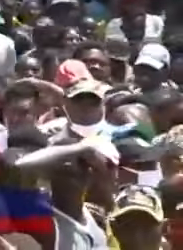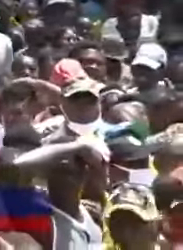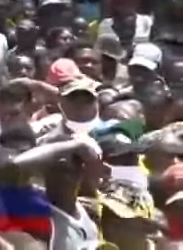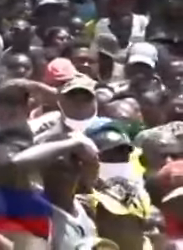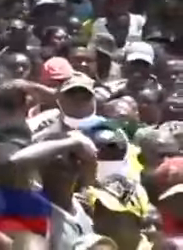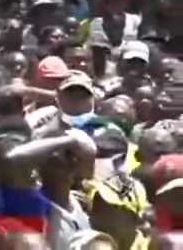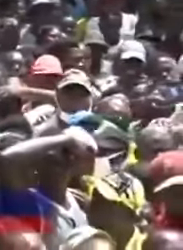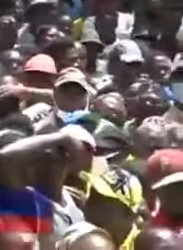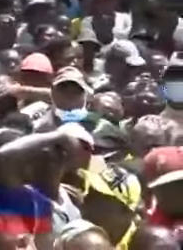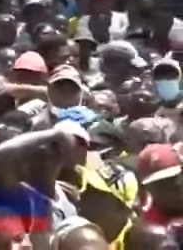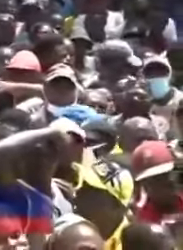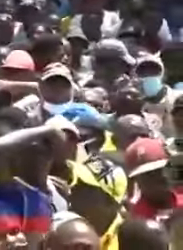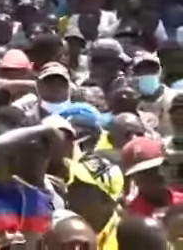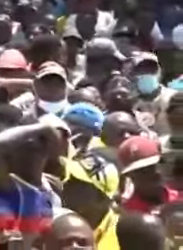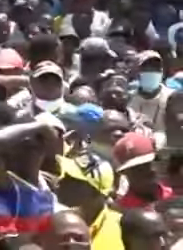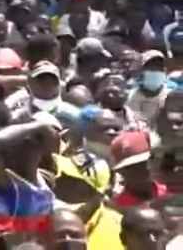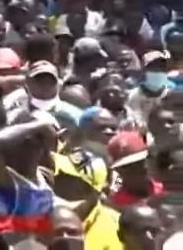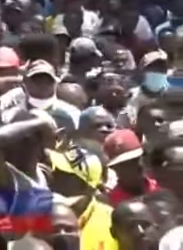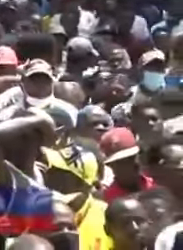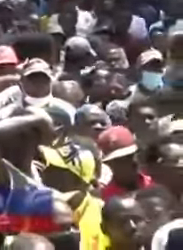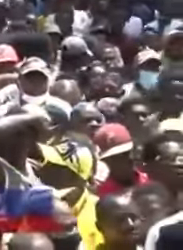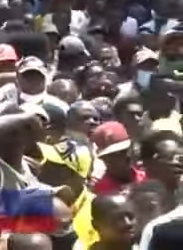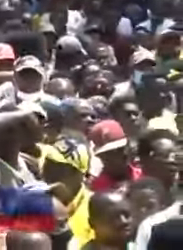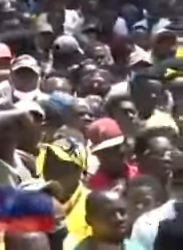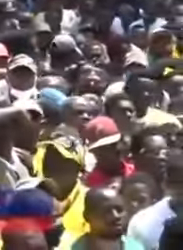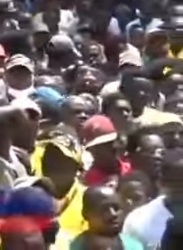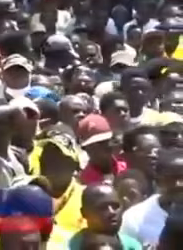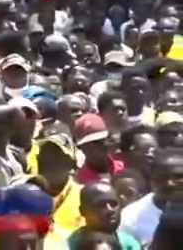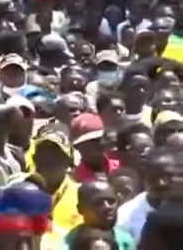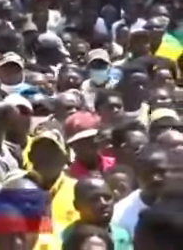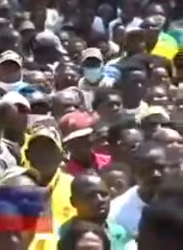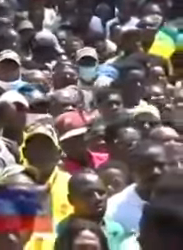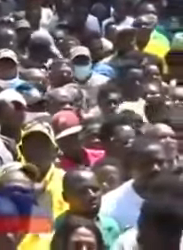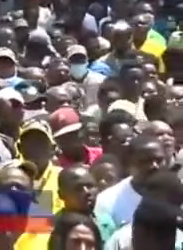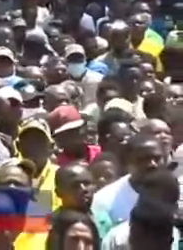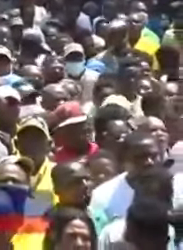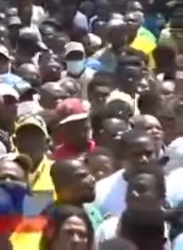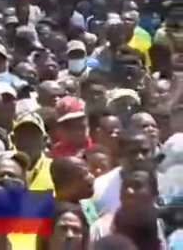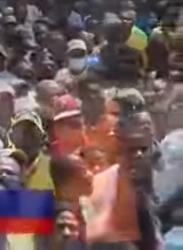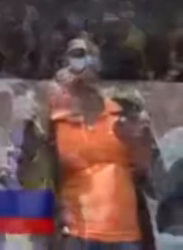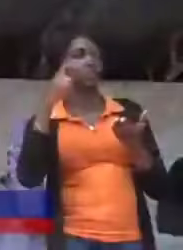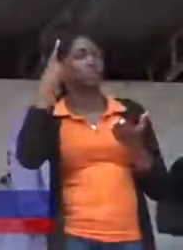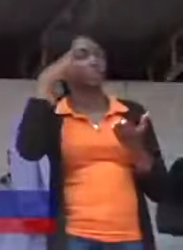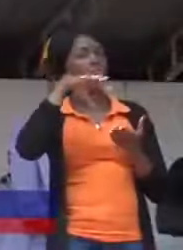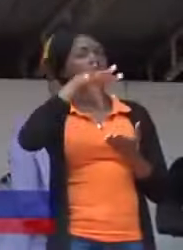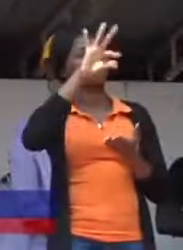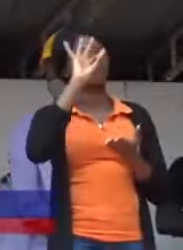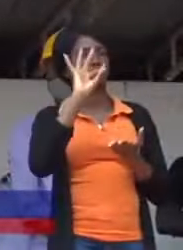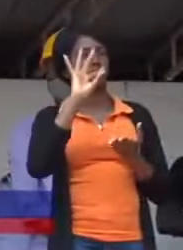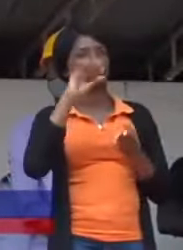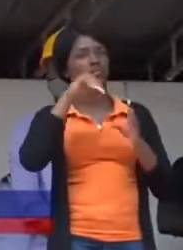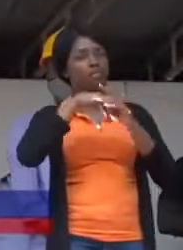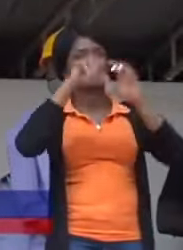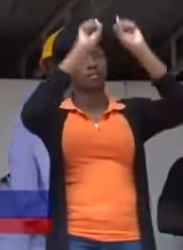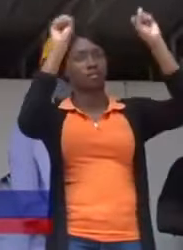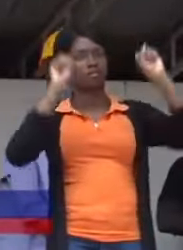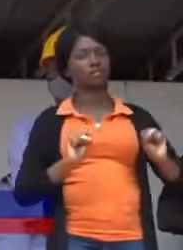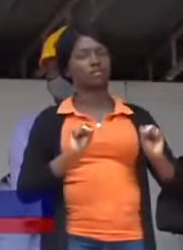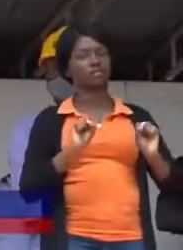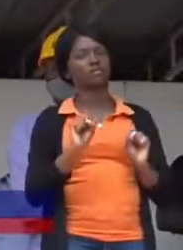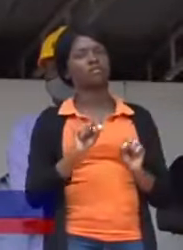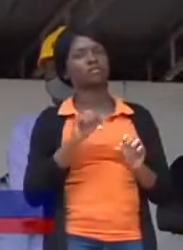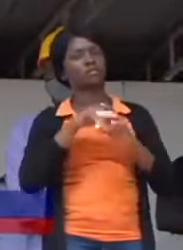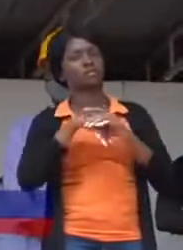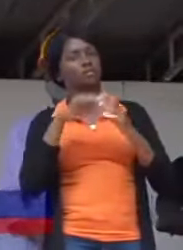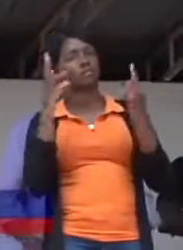que 14 millions ou 15 millions de dollars besoin nous joignent dans le système là ou bien